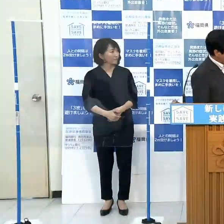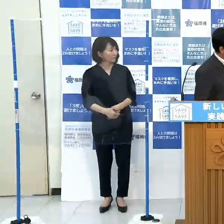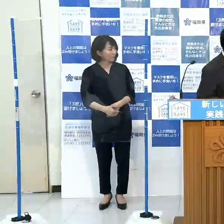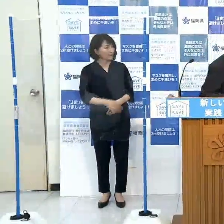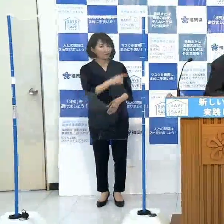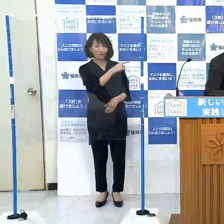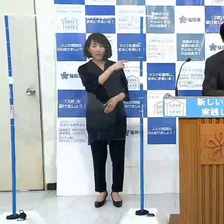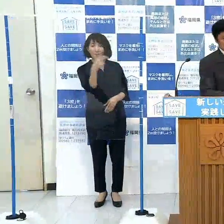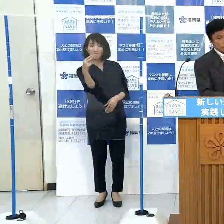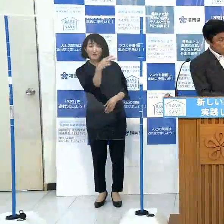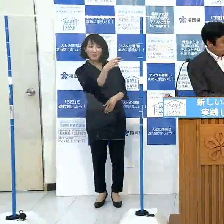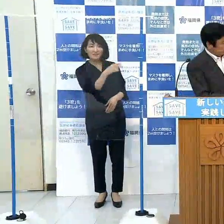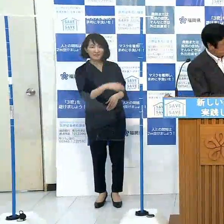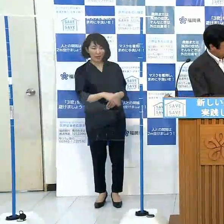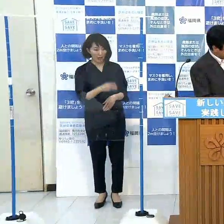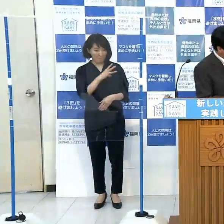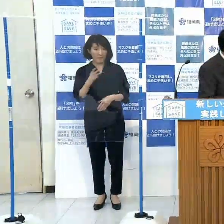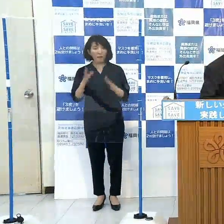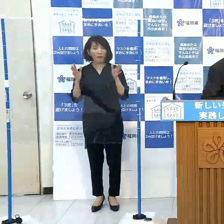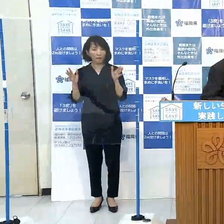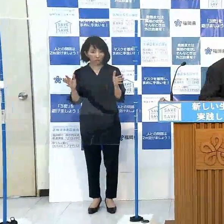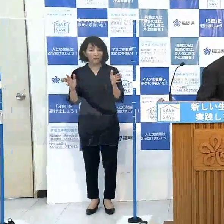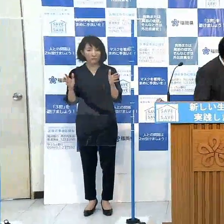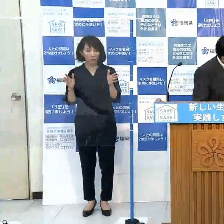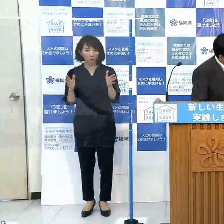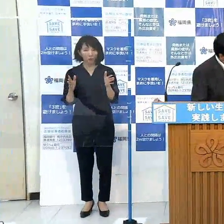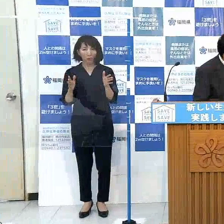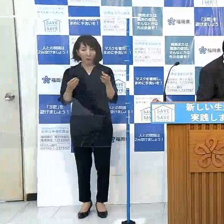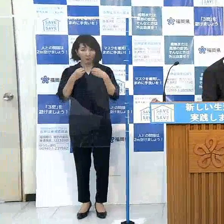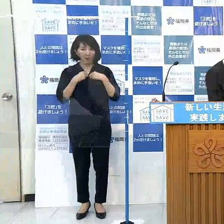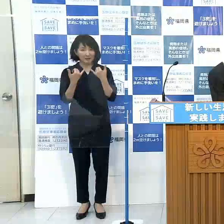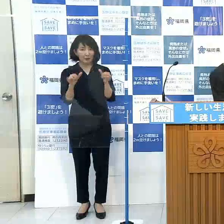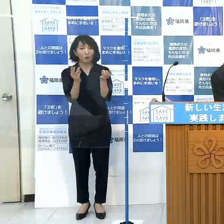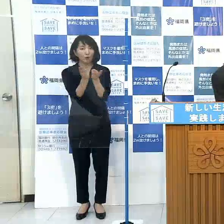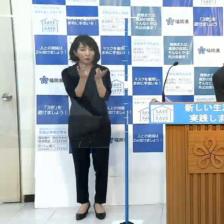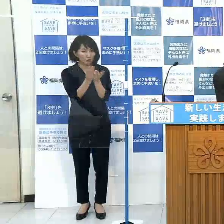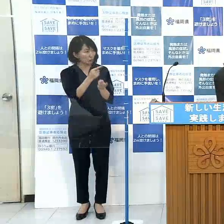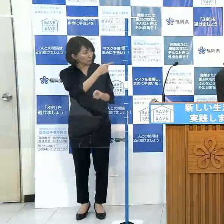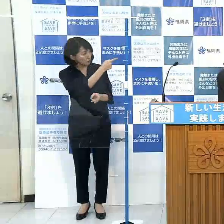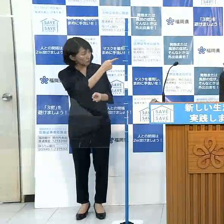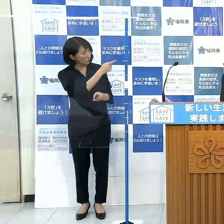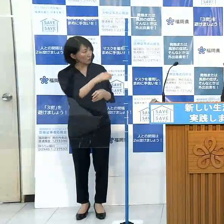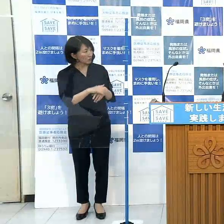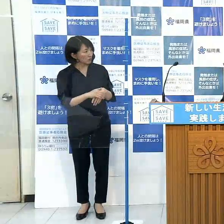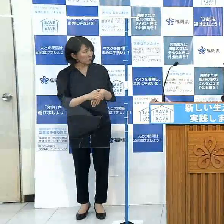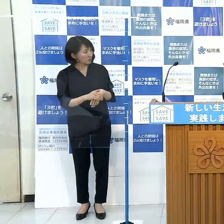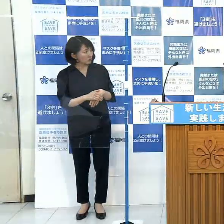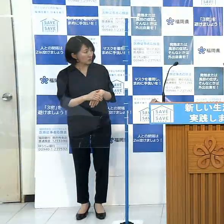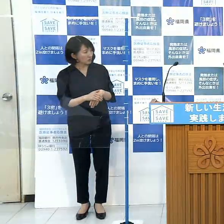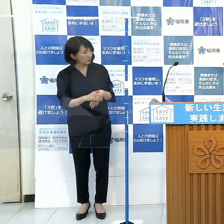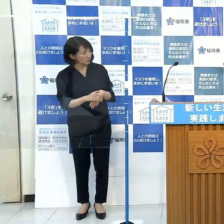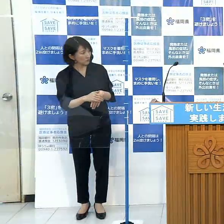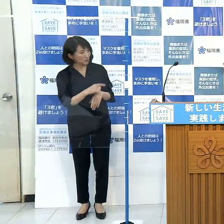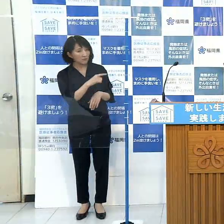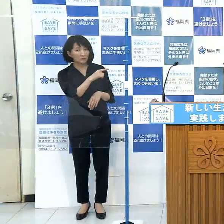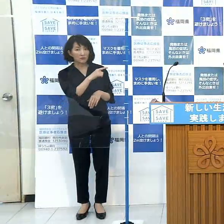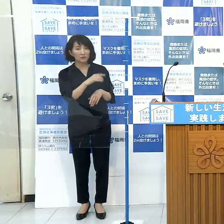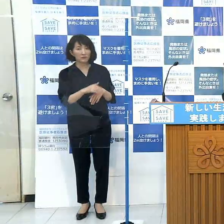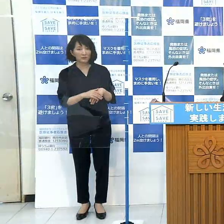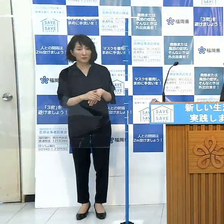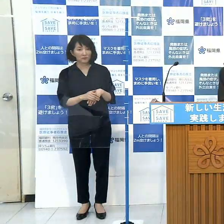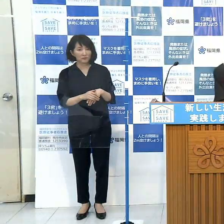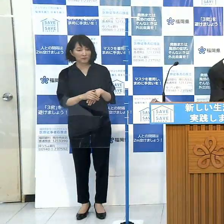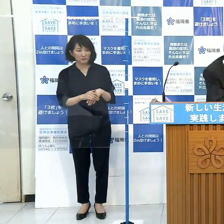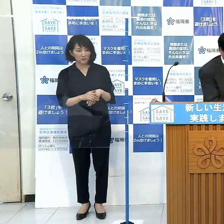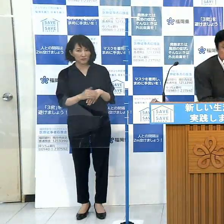こうやって見ていただきますと、3日間の移動平均で見ると、経線で分析すると こういうちょうど一